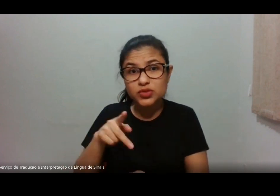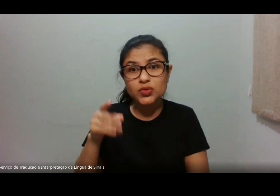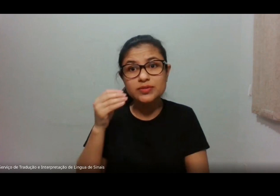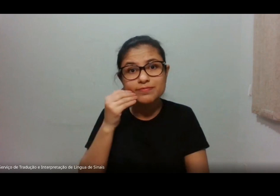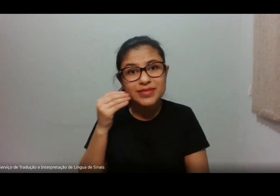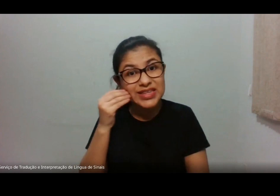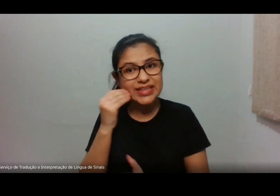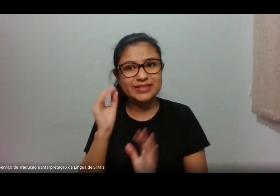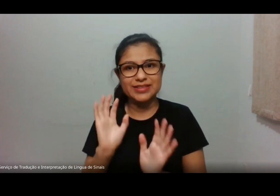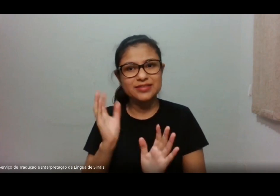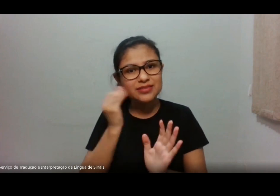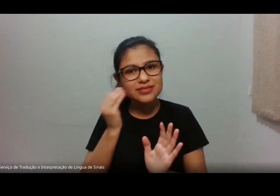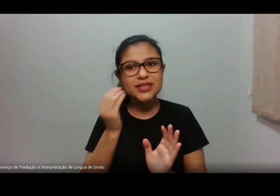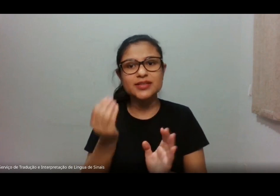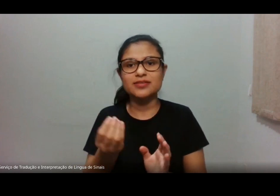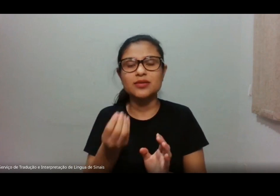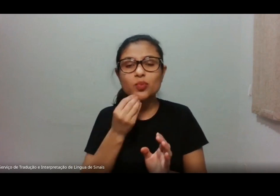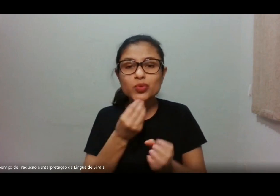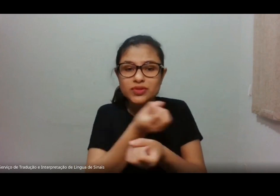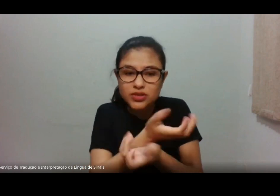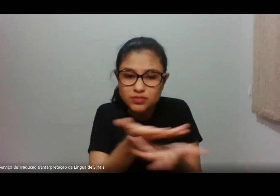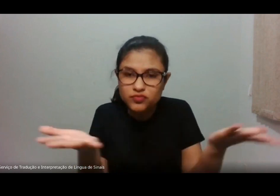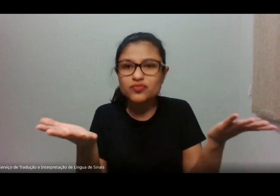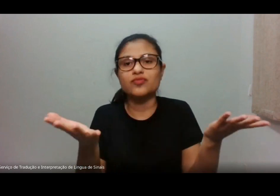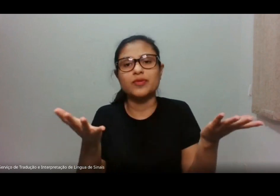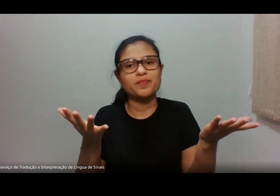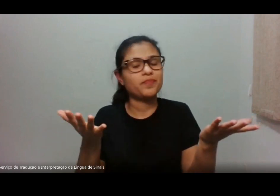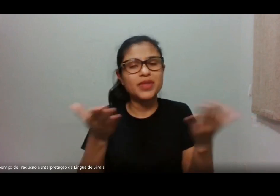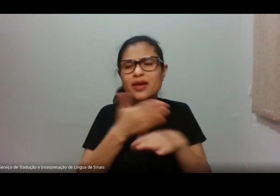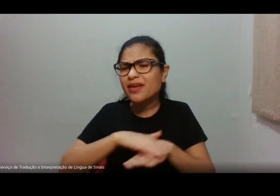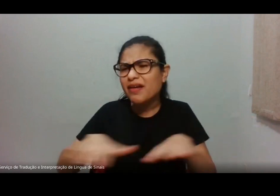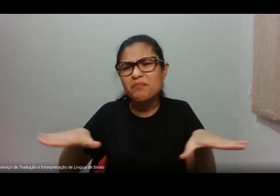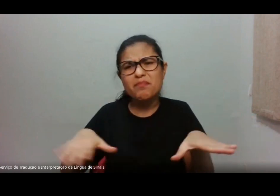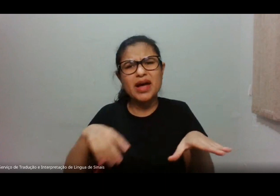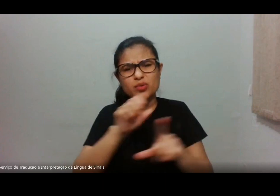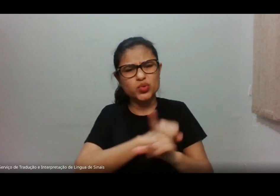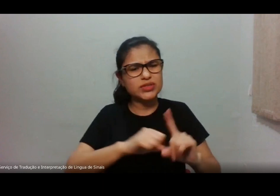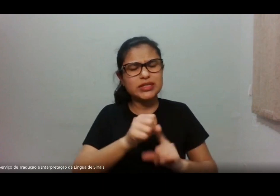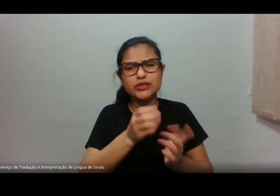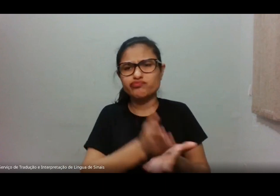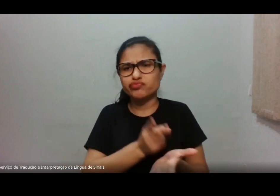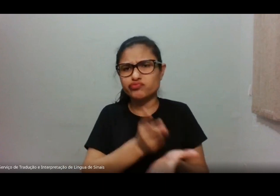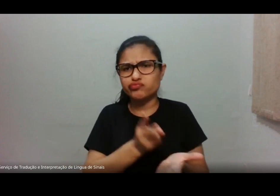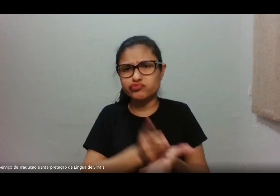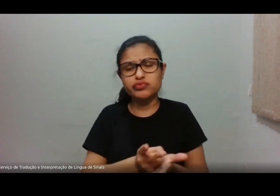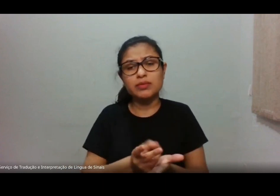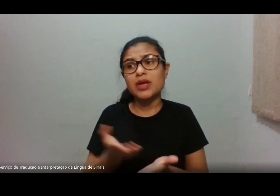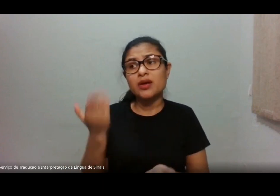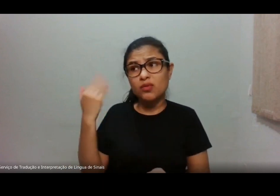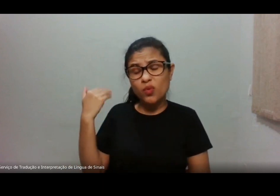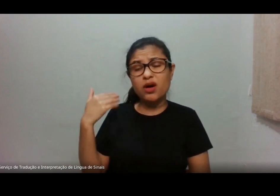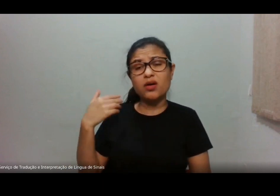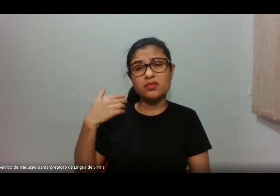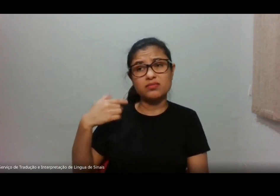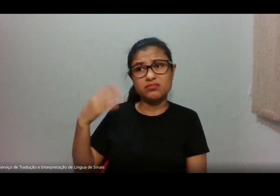tentam realmente abrir esse leque e acabar com esses determinismos sociais, né? Que imperavam